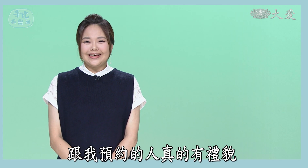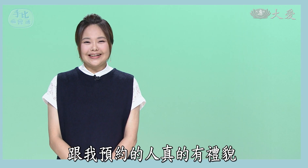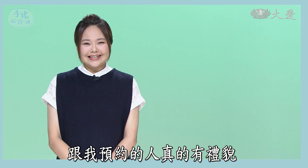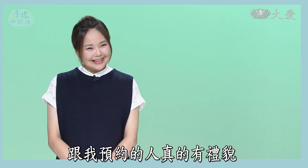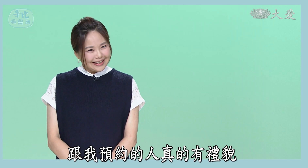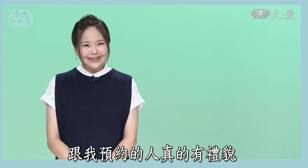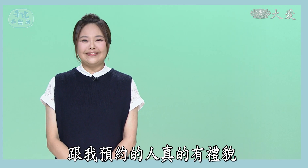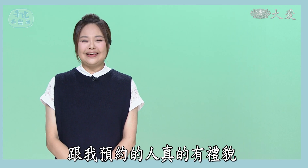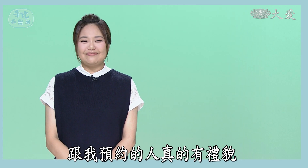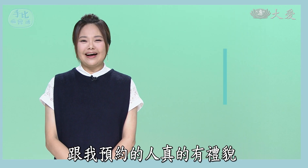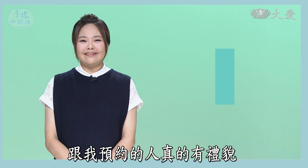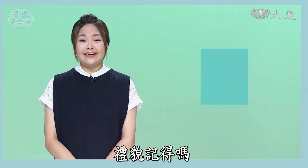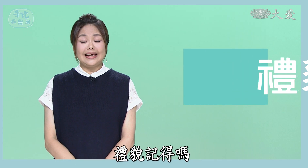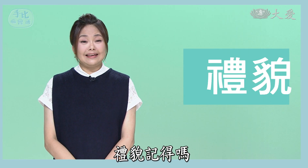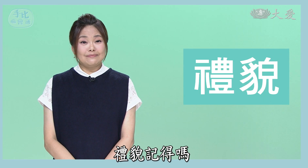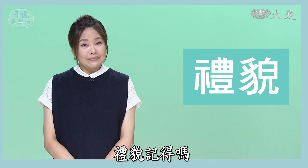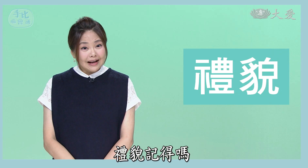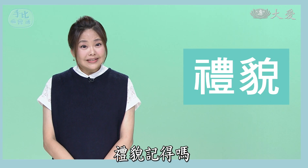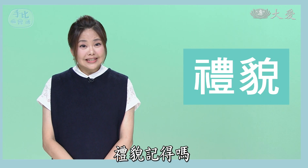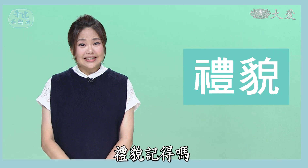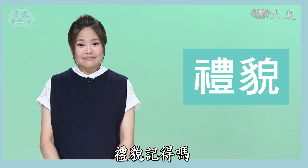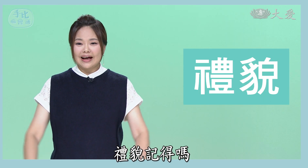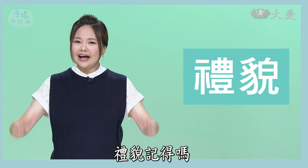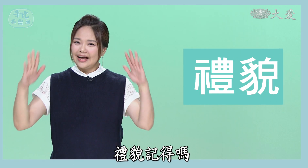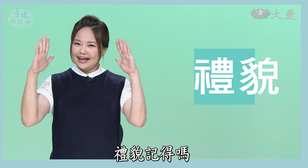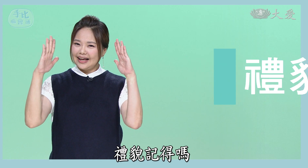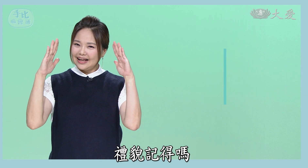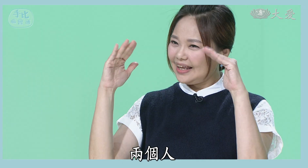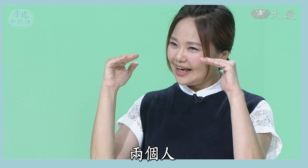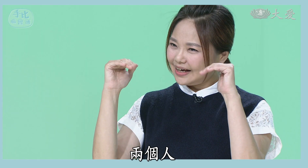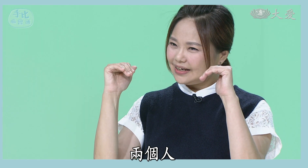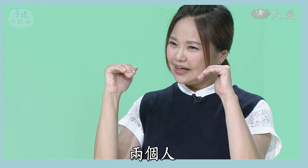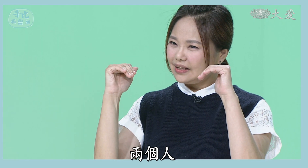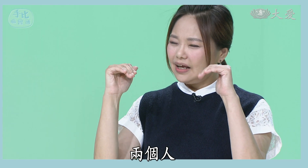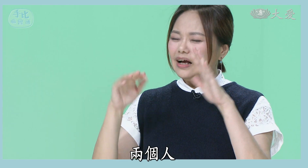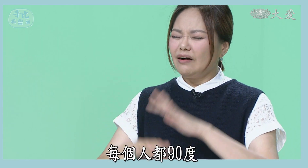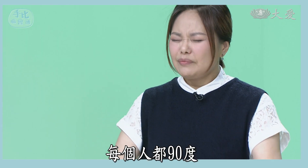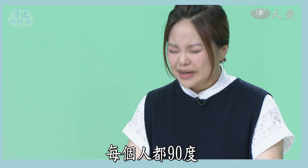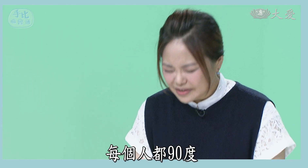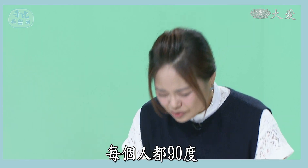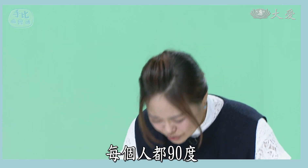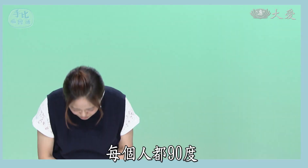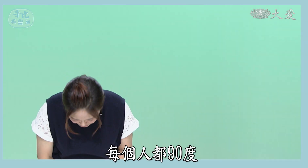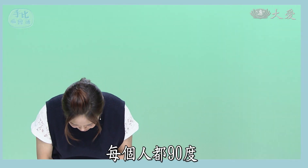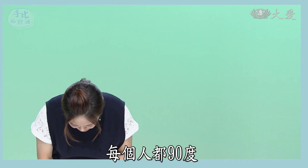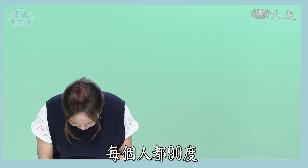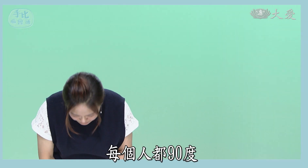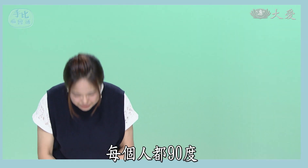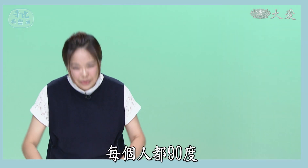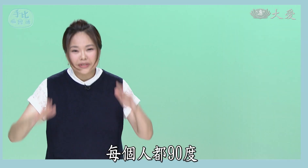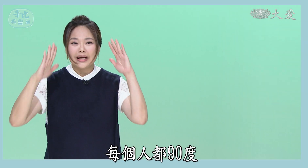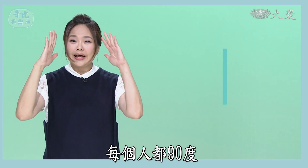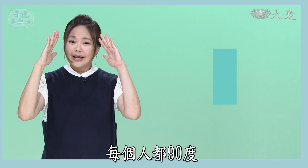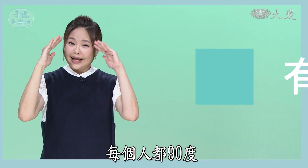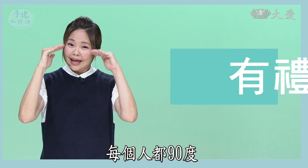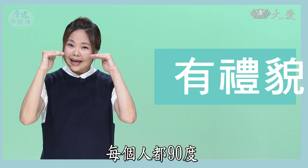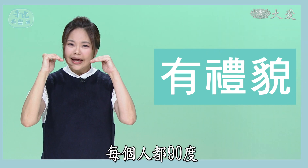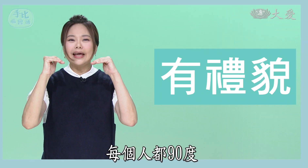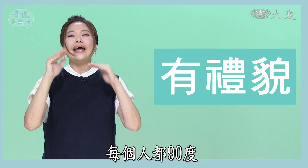人真的有礼貌哦，礼貌记得吗？两个人哦，每个人都90度，就是，